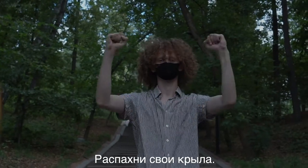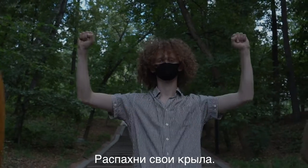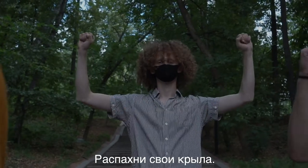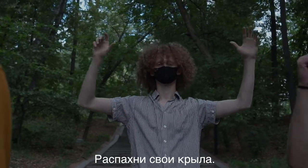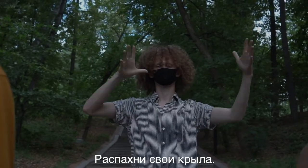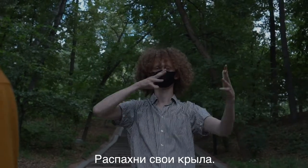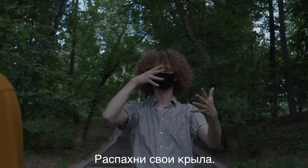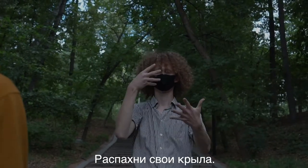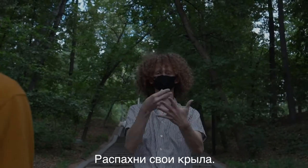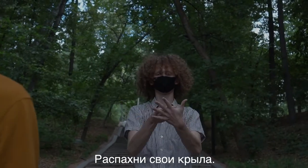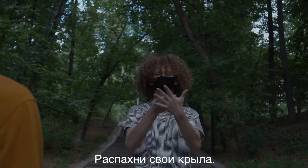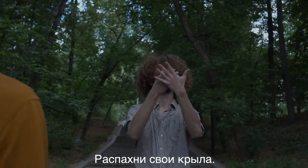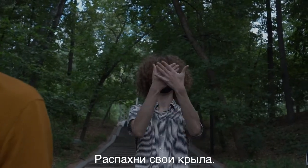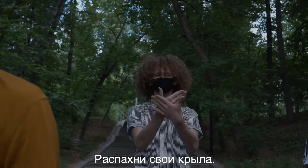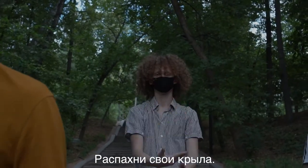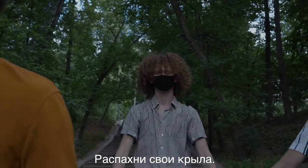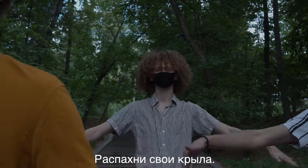распахни свои крыла.